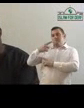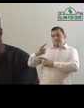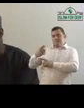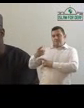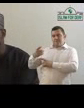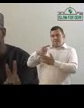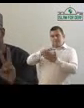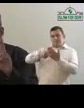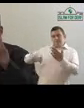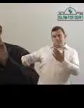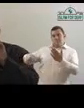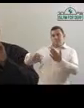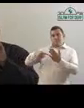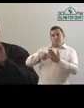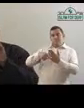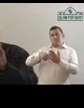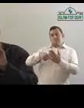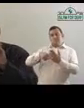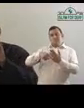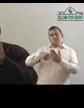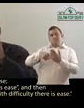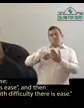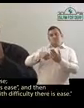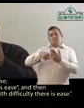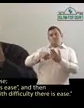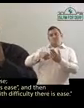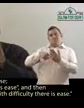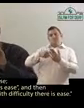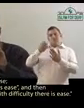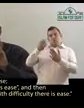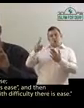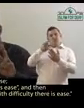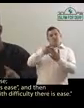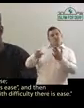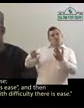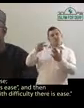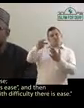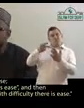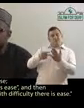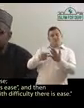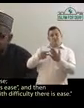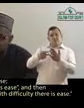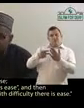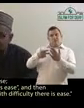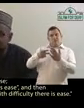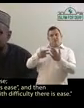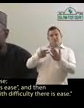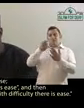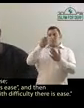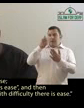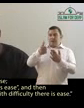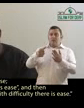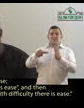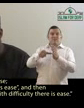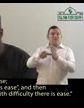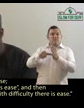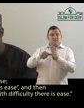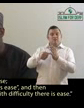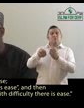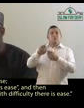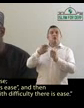الْعُسْرِ يُسْرًا إِنَّ مَعَ الْعُسْرِ يُسْرًا. It's mentioned twice, the verse. Verily, with difficulty, there is